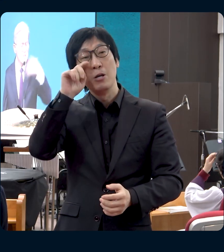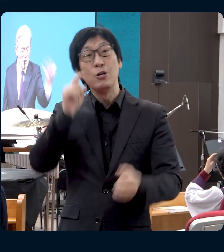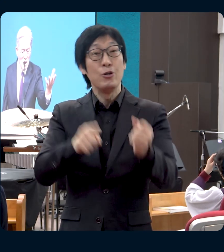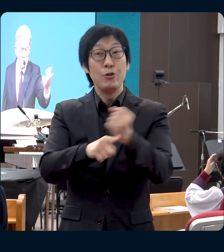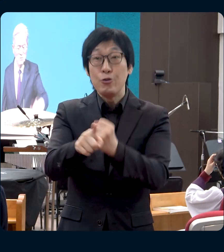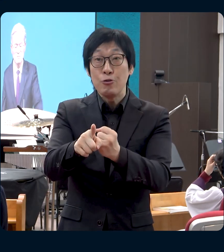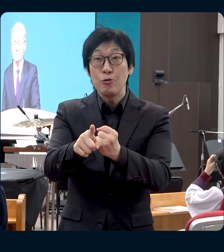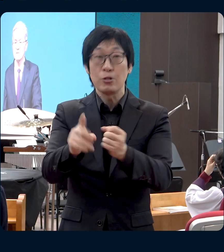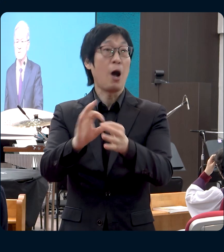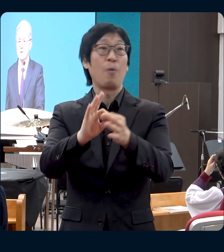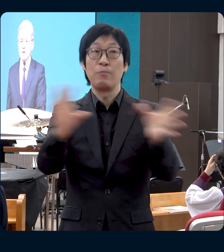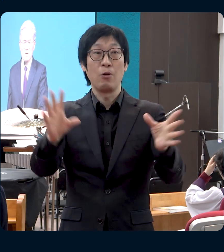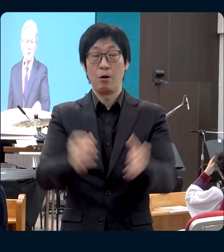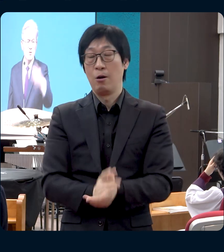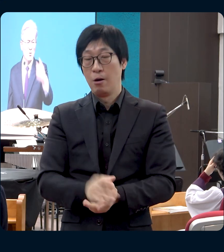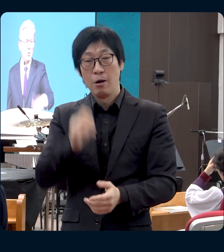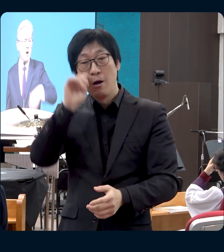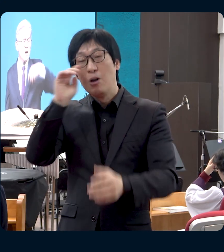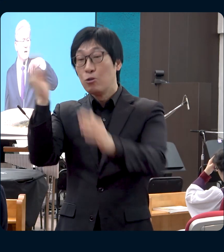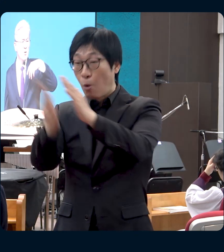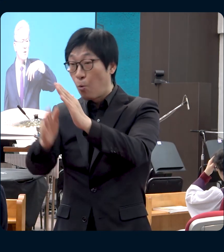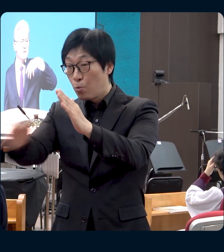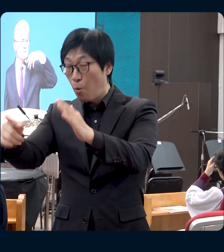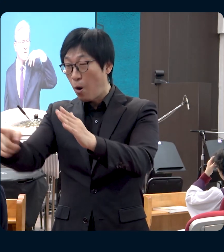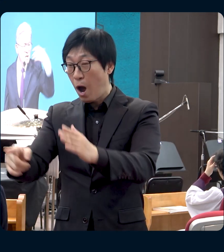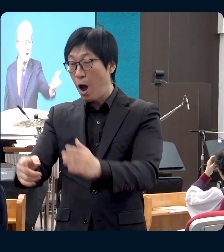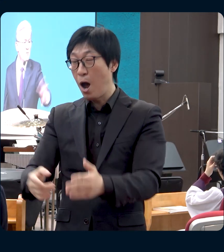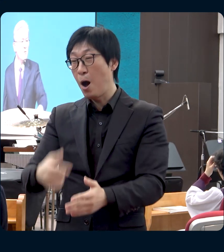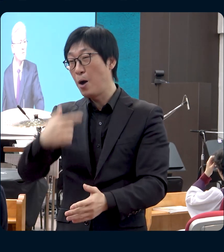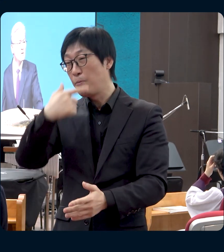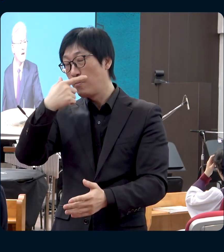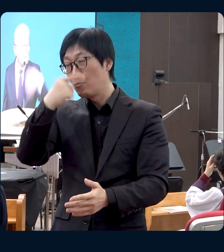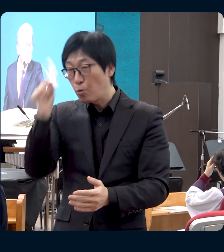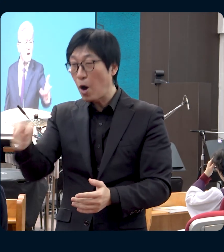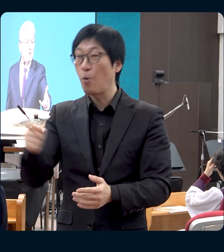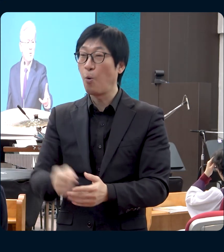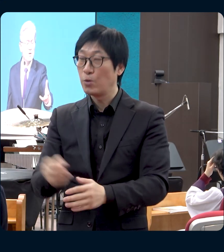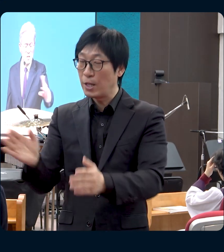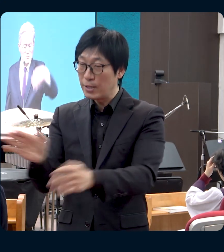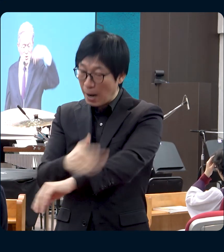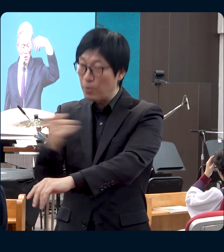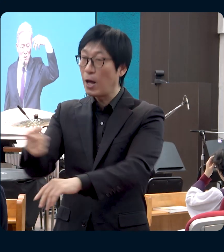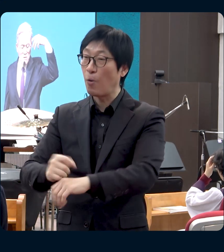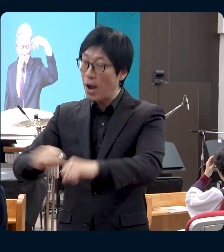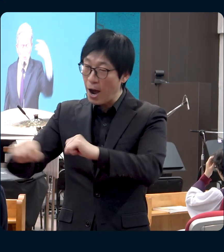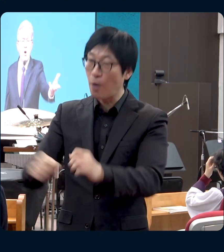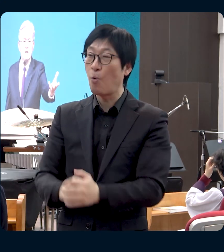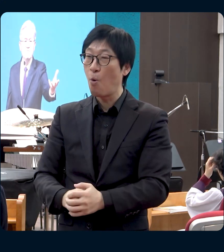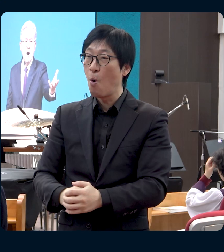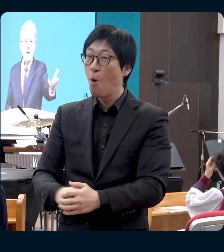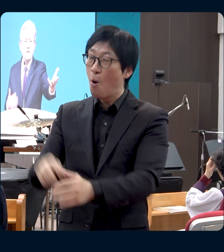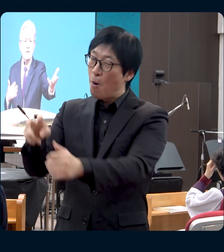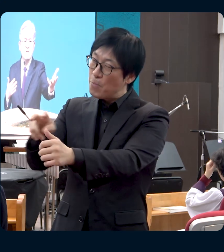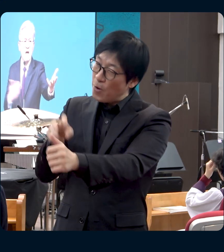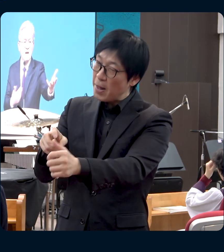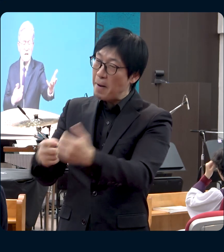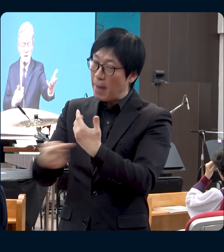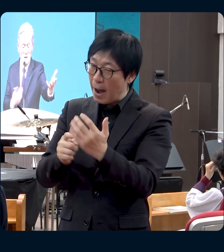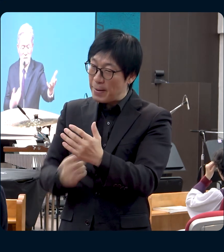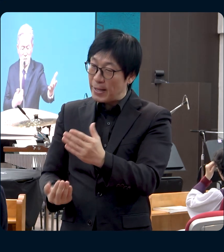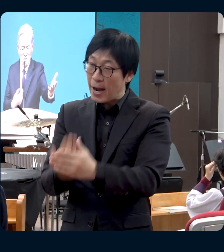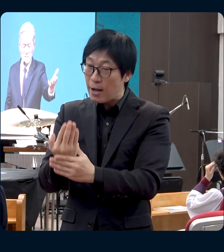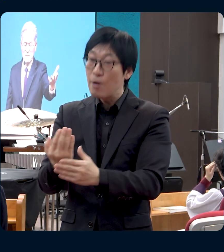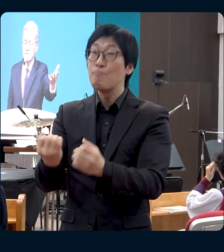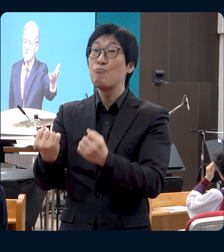성도에게 실망하고, 그러다 보니까 성도들을 비난하고 갈등하고 심지어 미워하는 마음이 내 안에